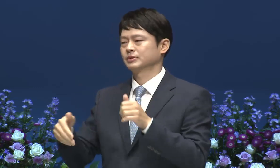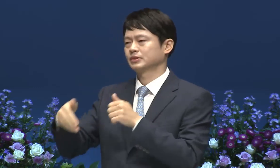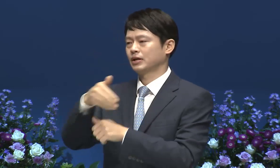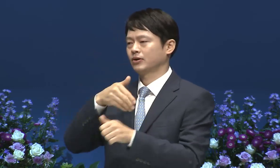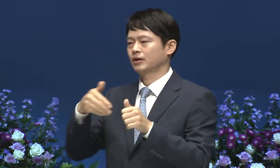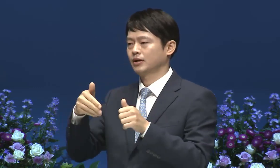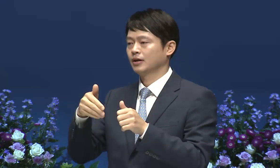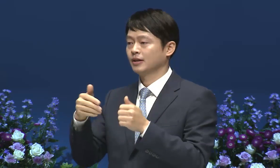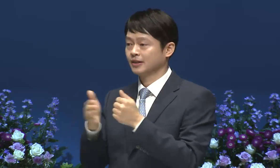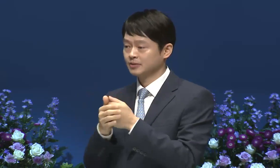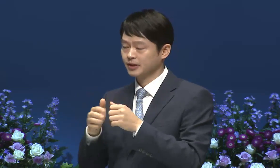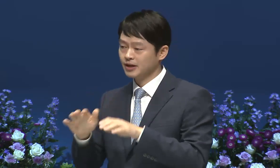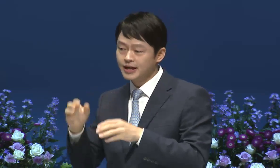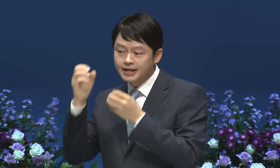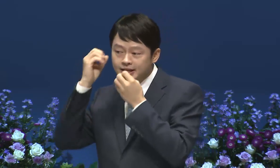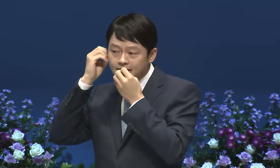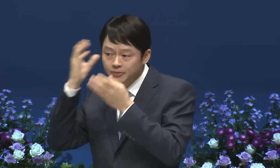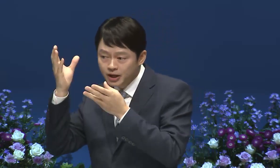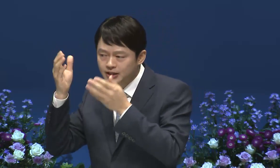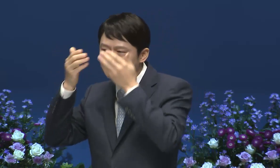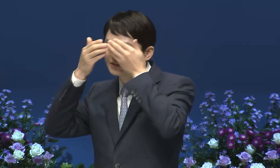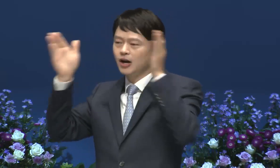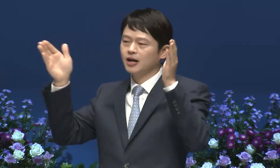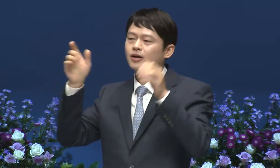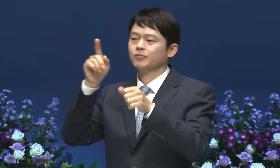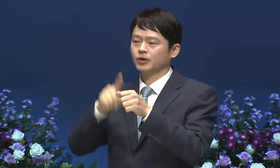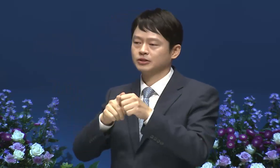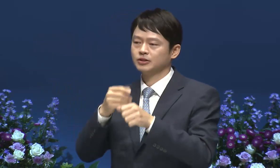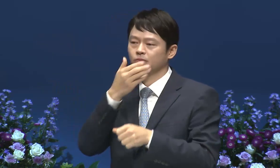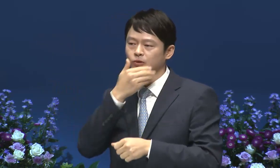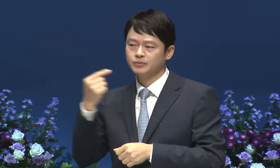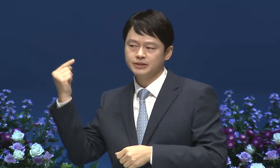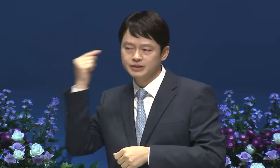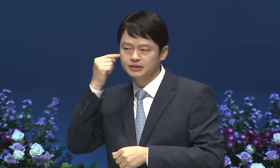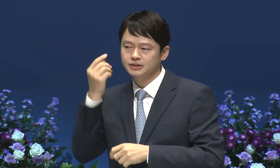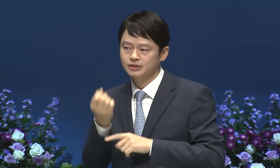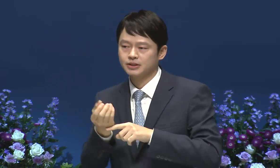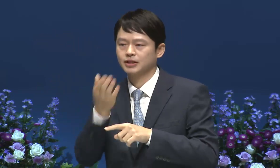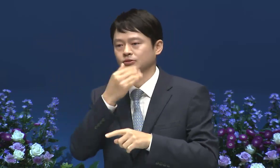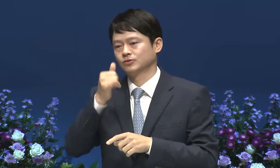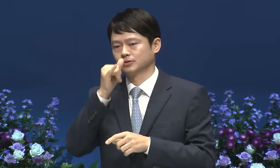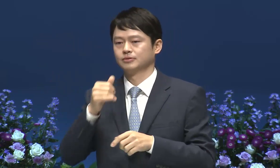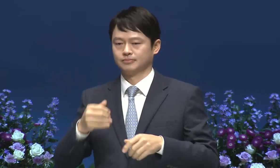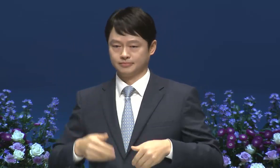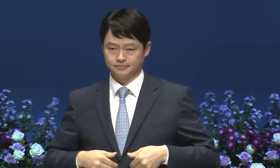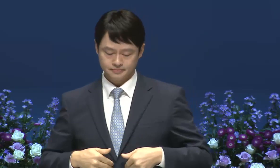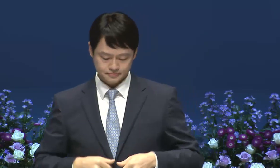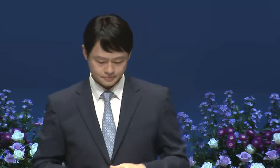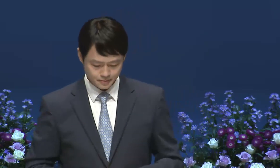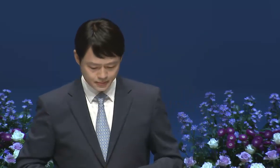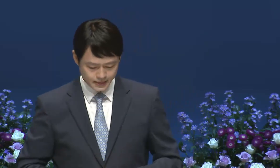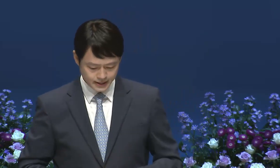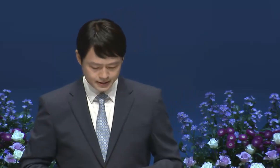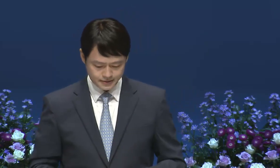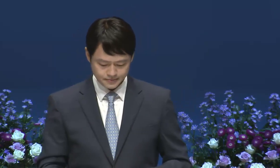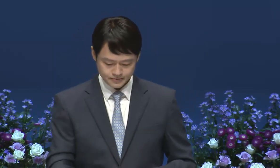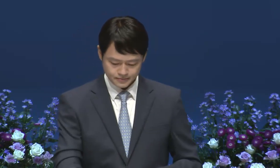겉으로 봤을 땐 정말 아무런 문제 없이 멀쩡하게 보일 수 있습니다. 하지만 영적으로 닫혀있는 영혼들이 너무나도 많습니다.